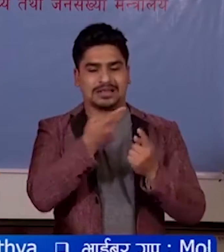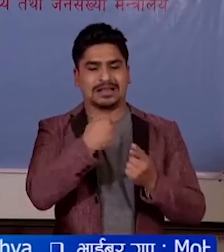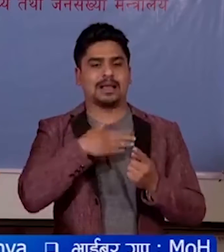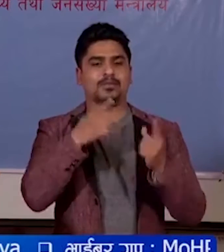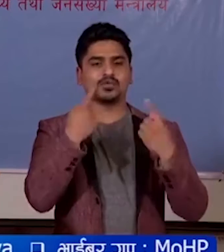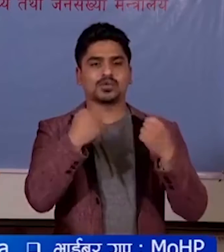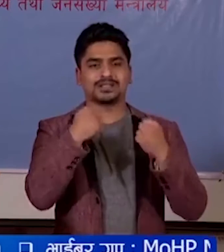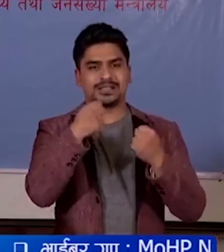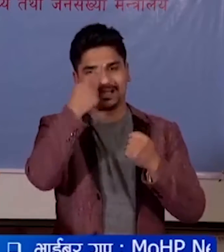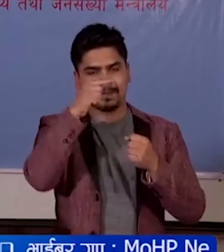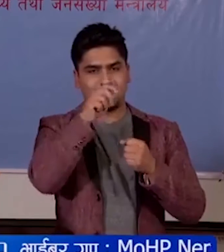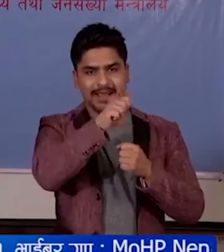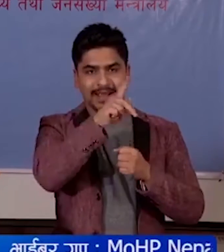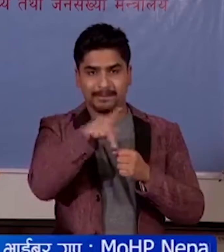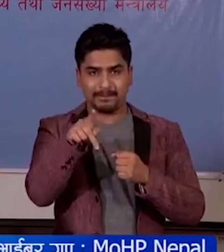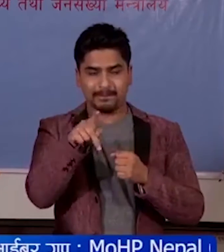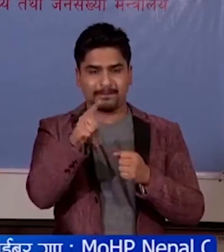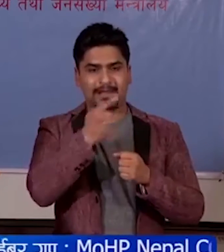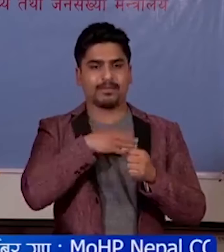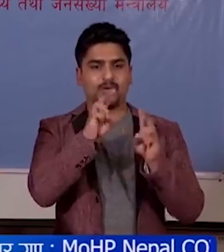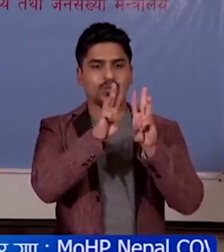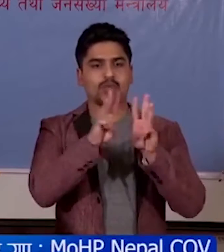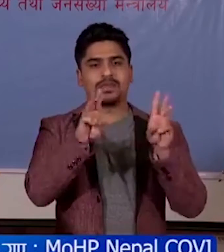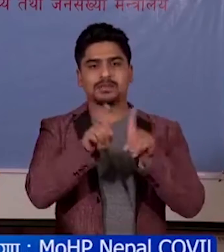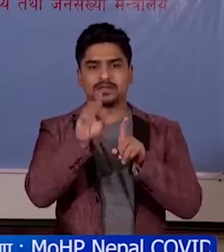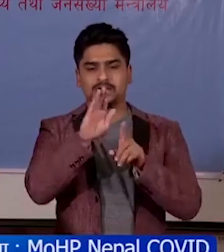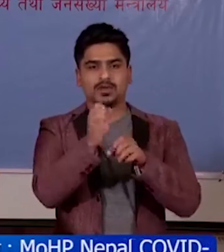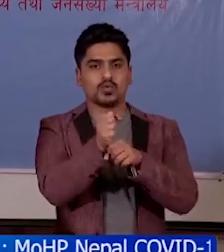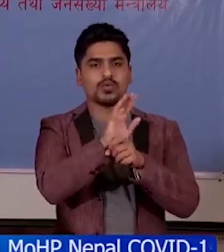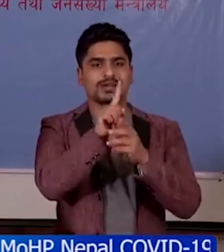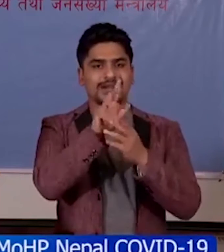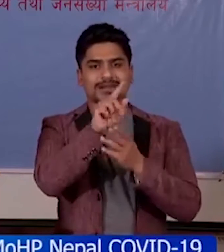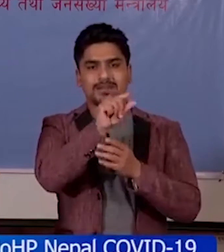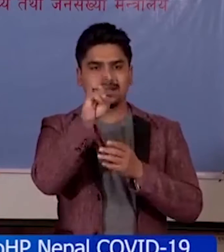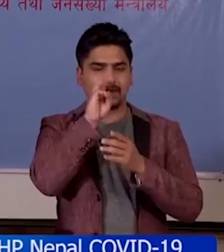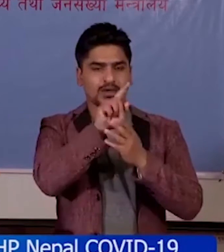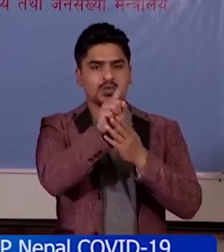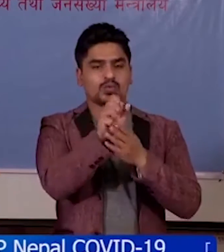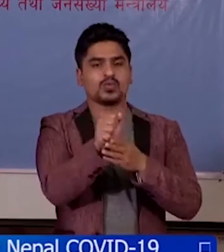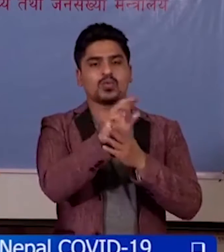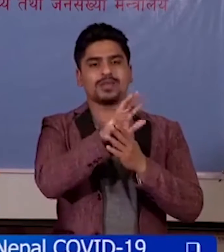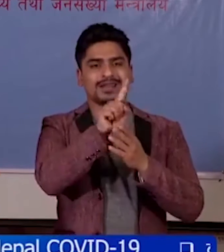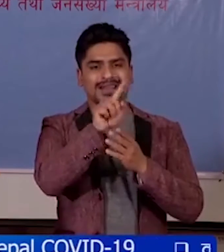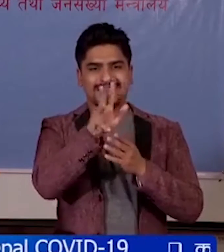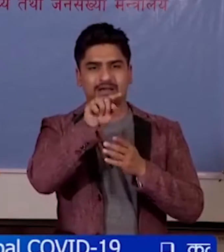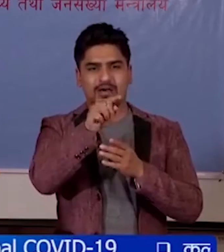मोबाइल एप छ र हाम्रो वेब पेज छ छुट्टै COVID-19 को बारेमा, त्यो